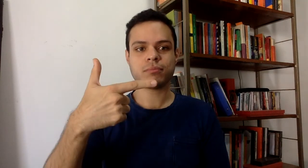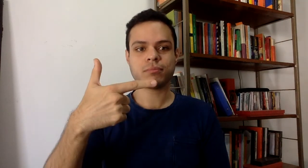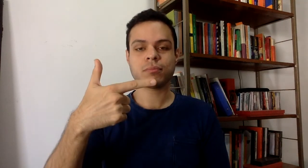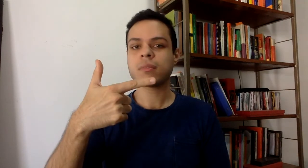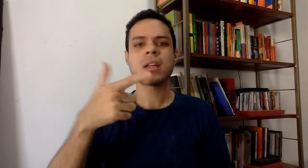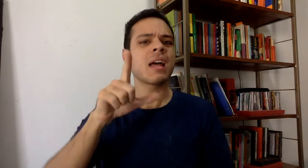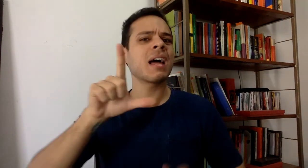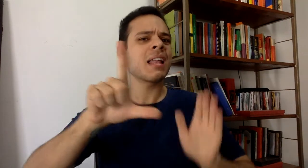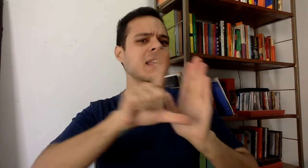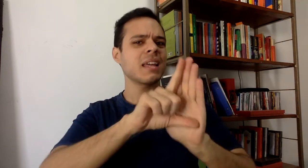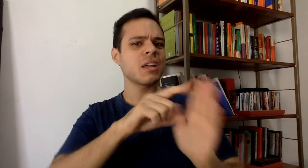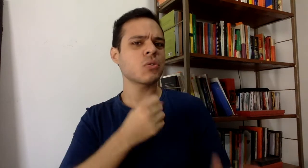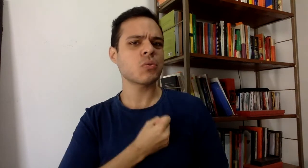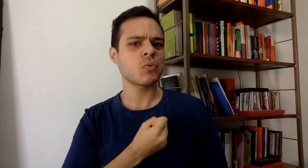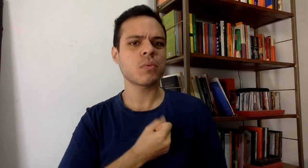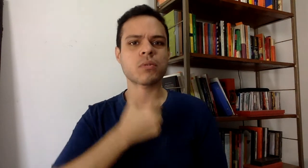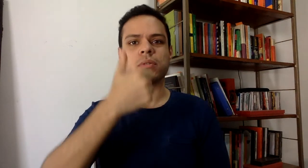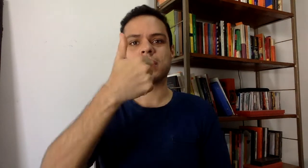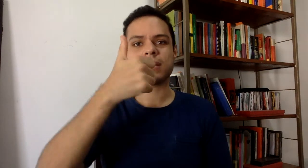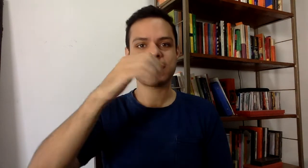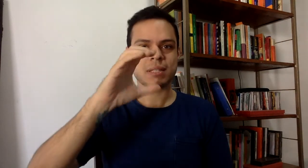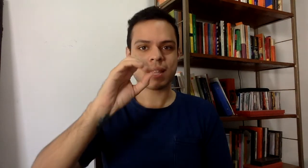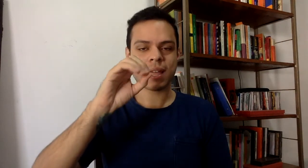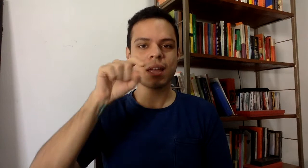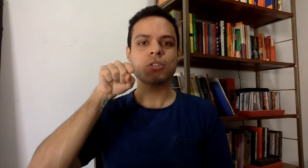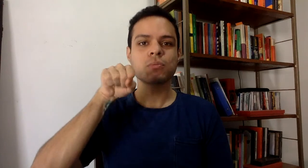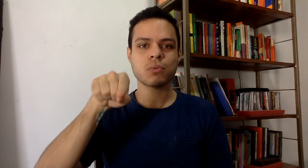2002, que é a Lei